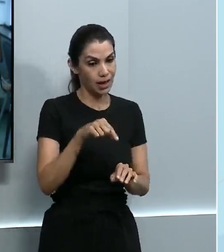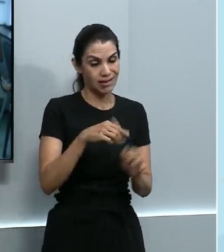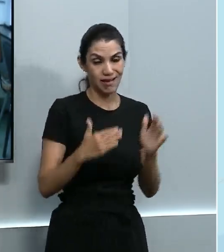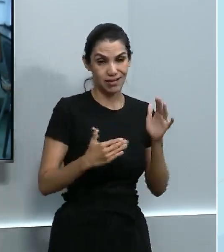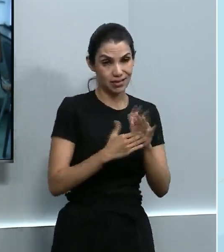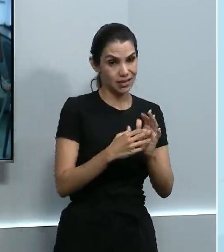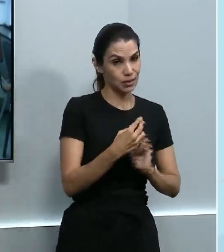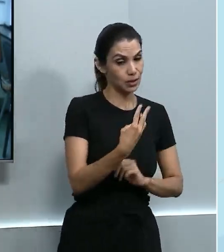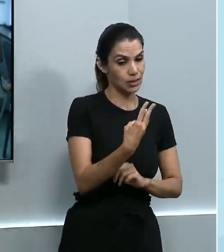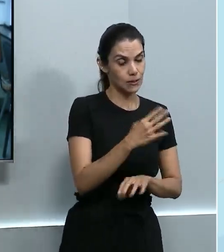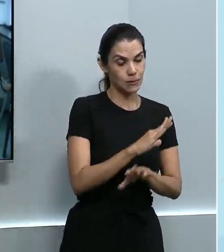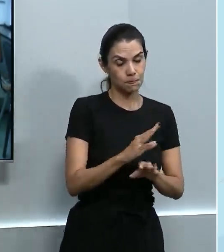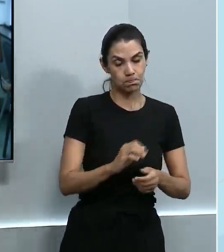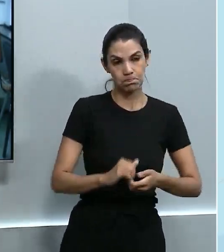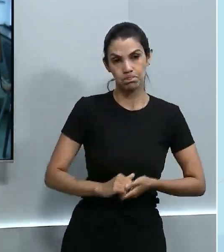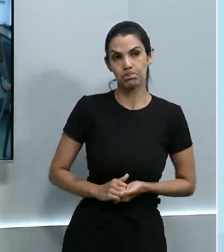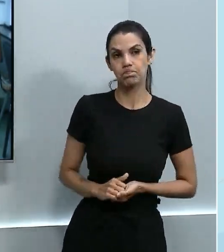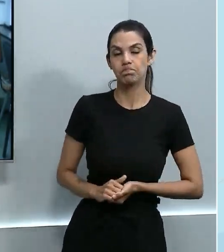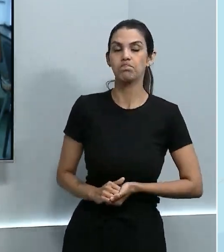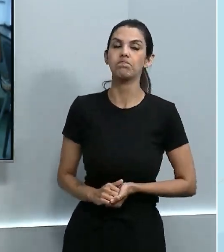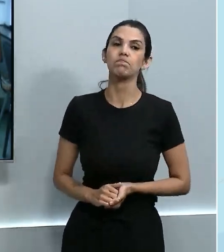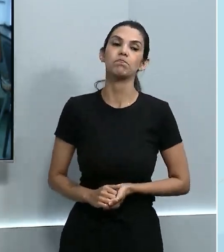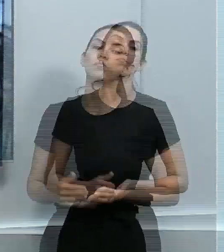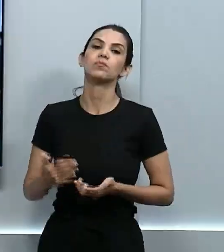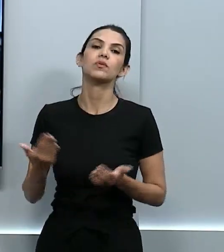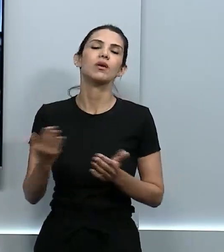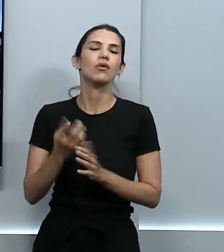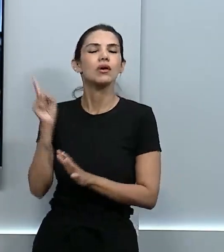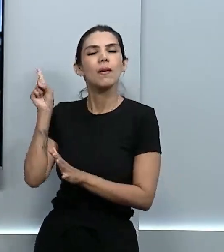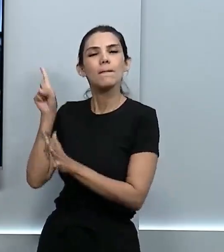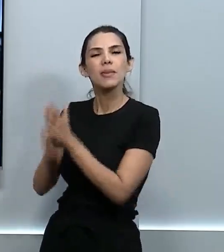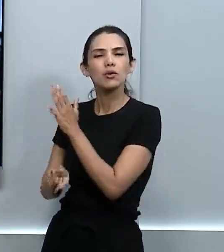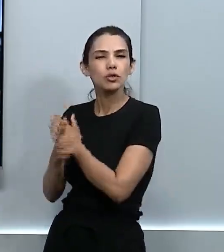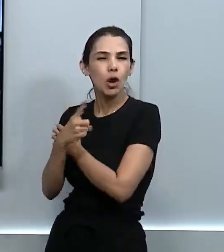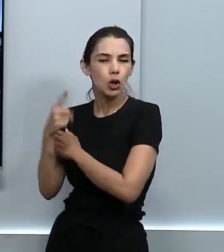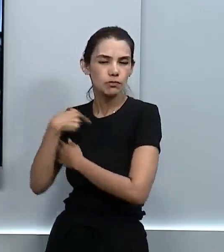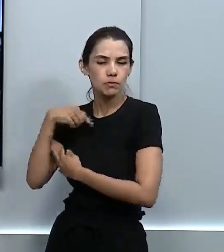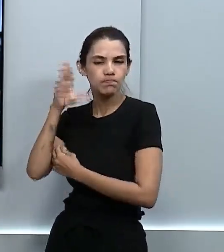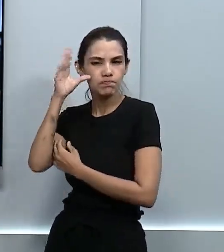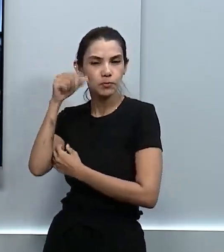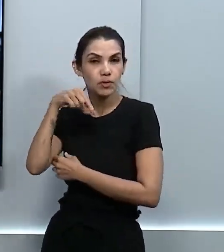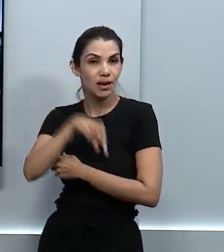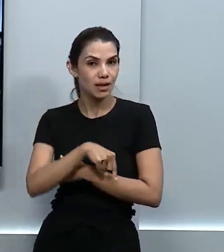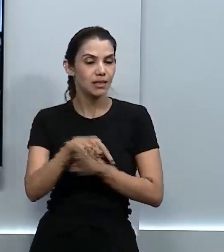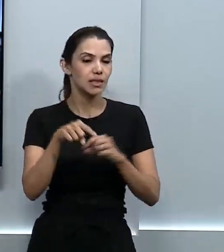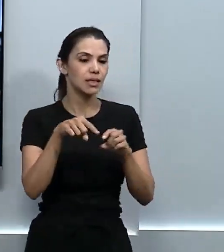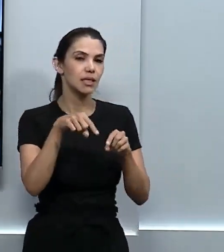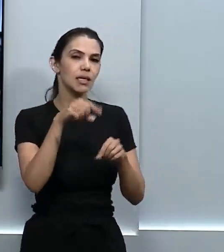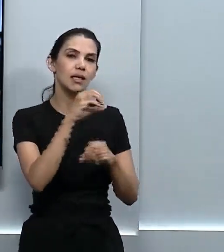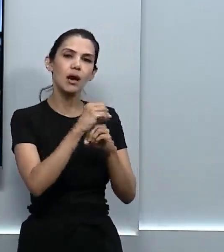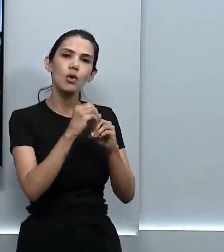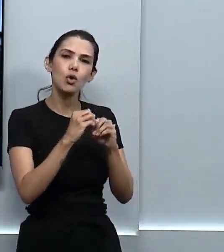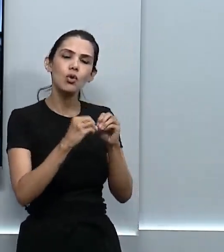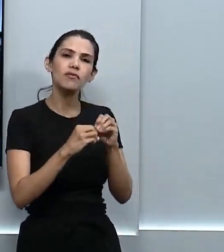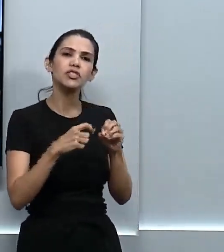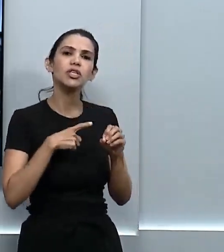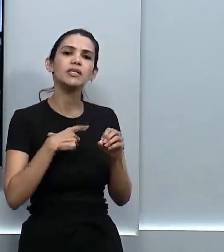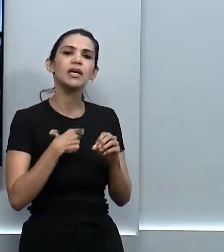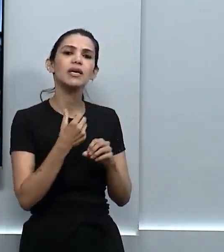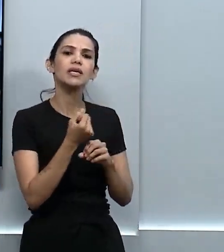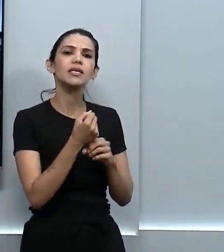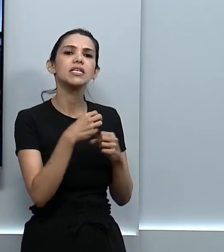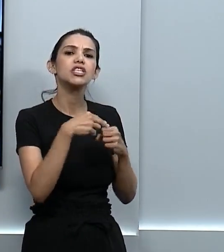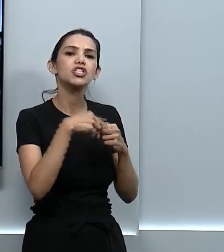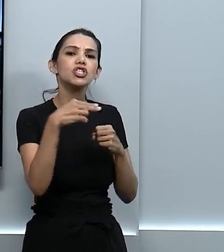4. Professor, só para a gente finalizar, a nível de curiosidade também, aqui na Universidade Federal de Goiás, quais são os níveis dos